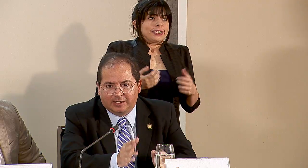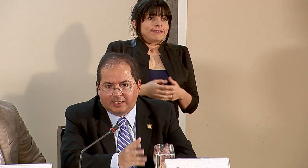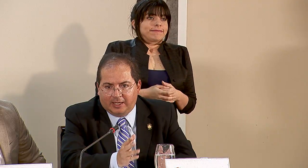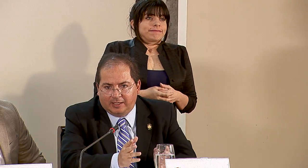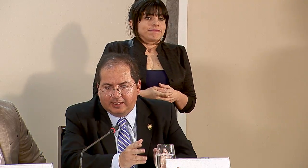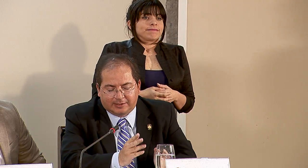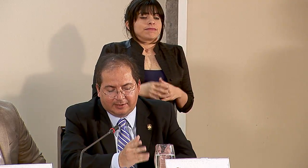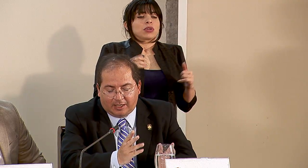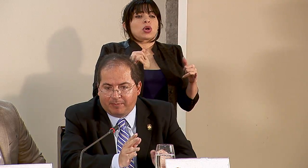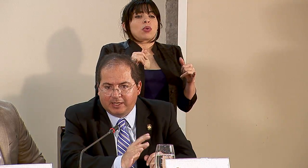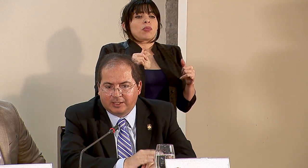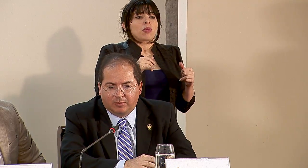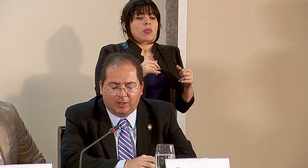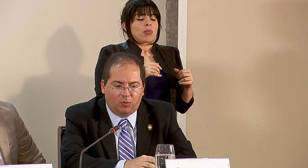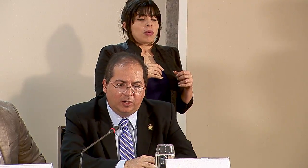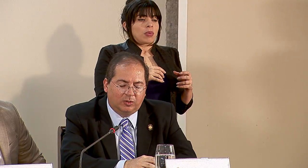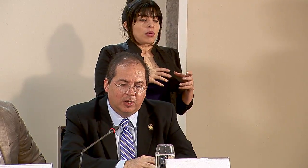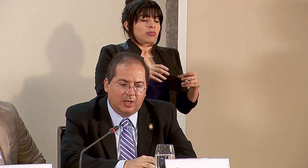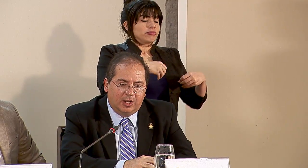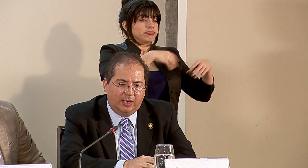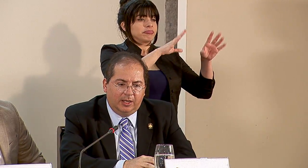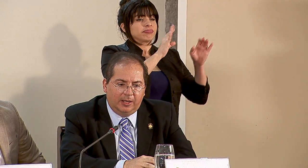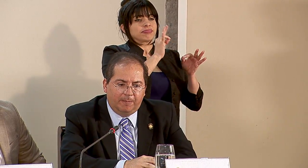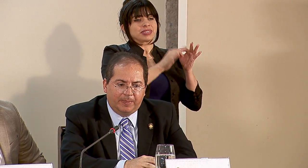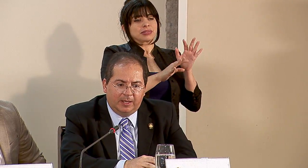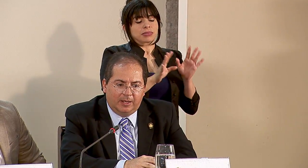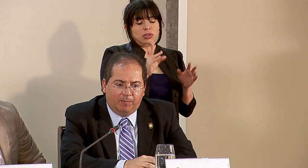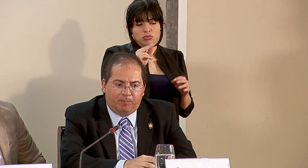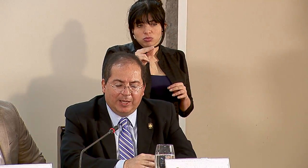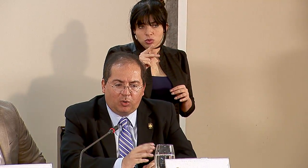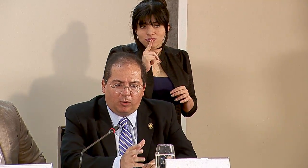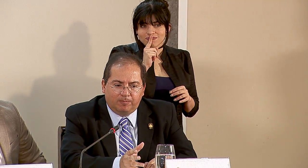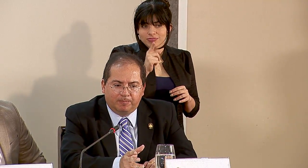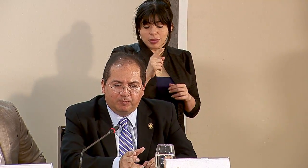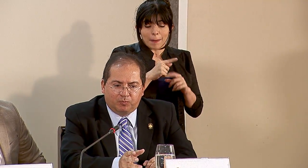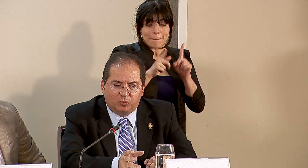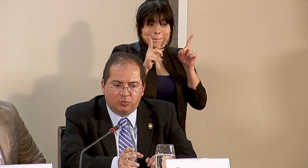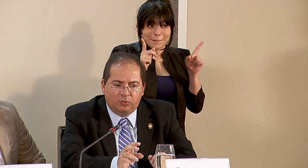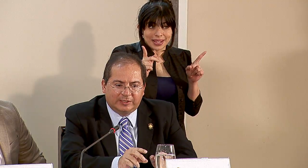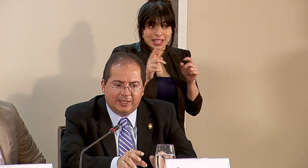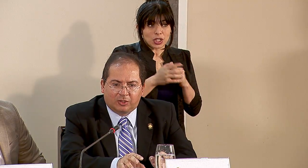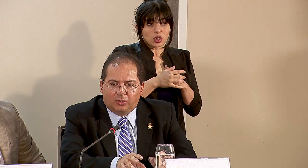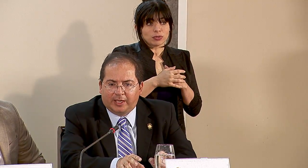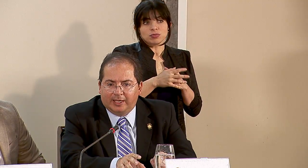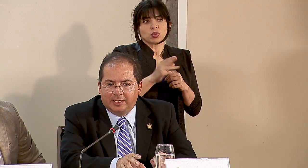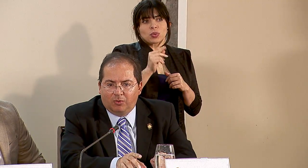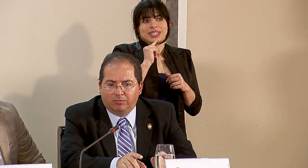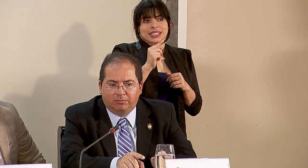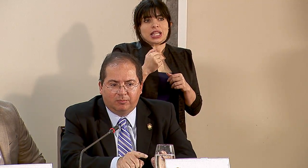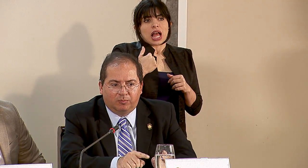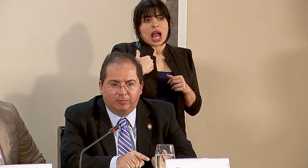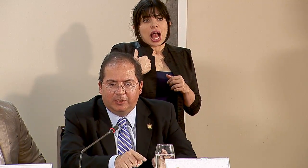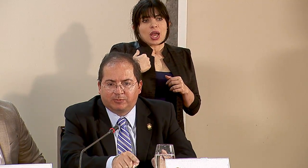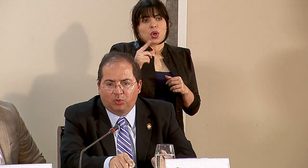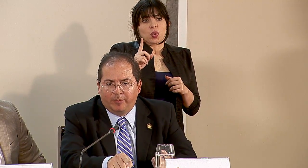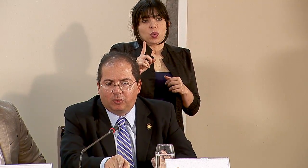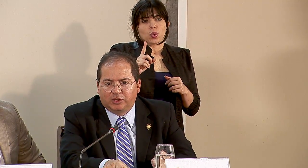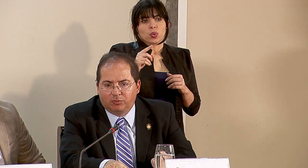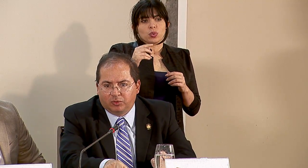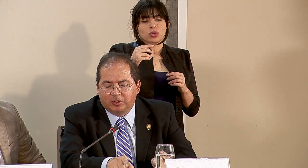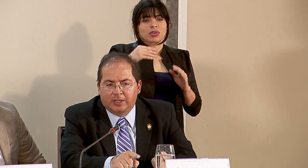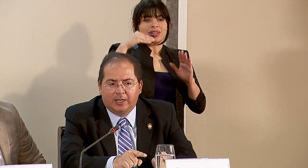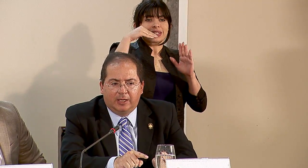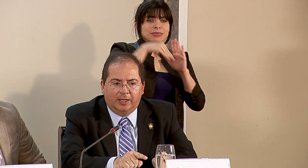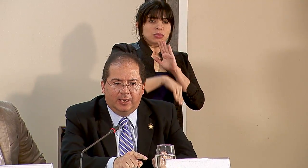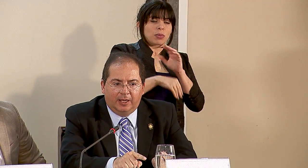alzar las campanas al vuelo, pero no es cierto que haya un desplome